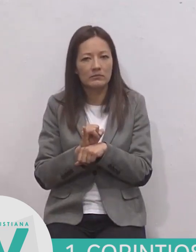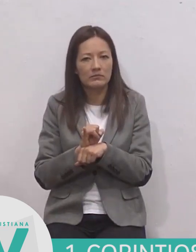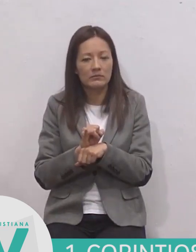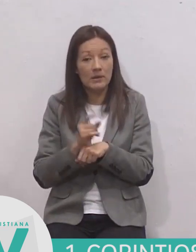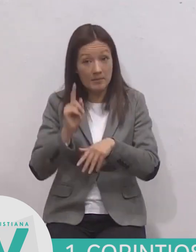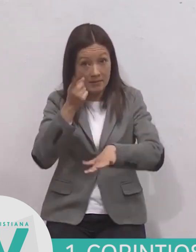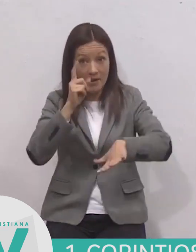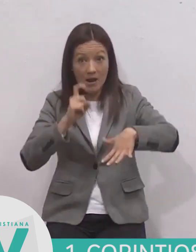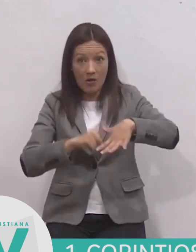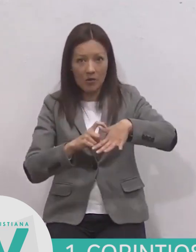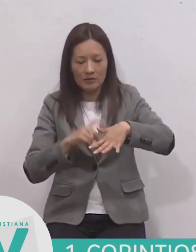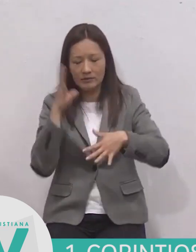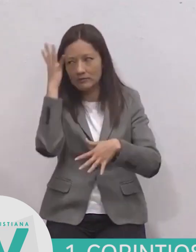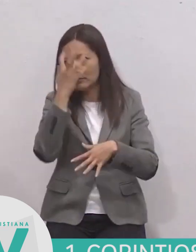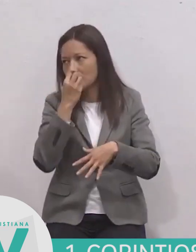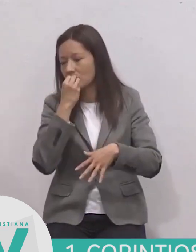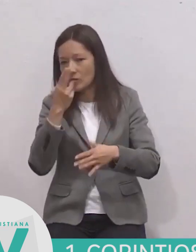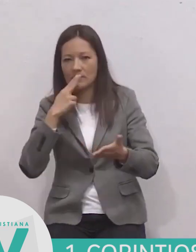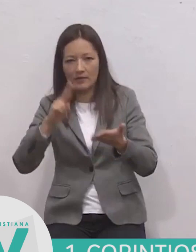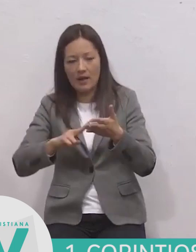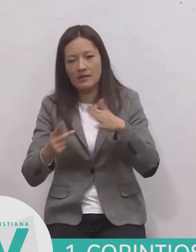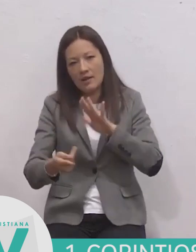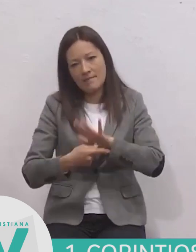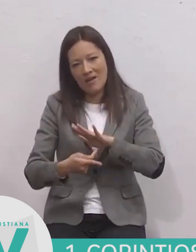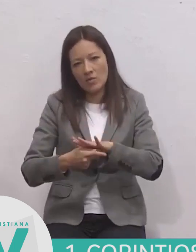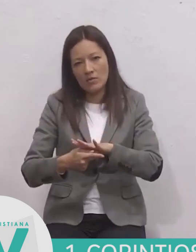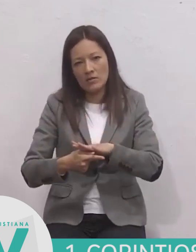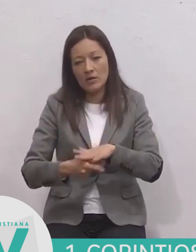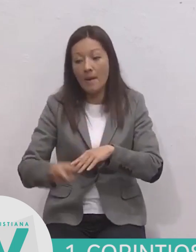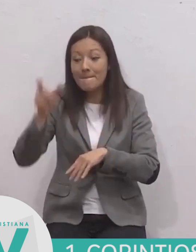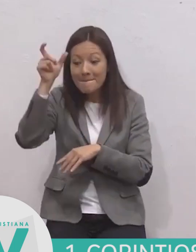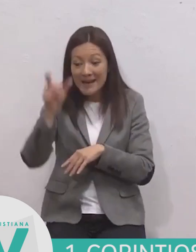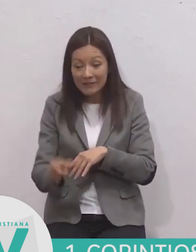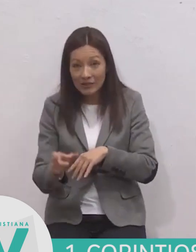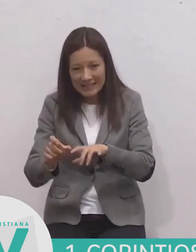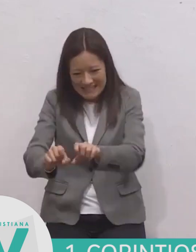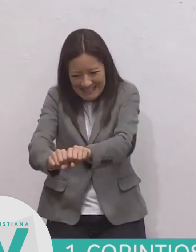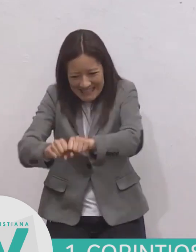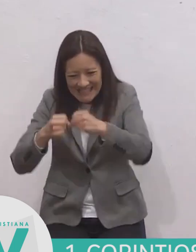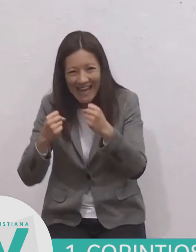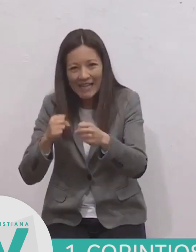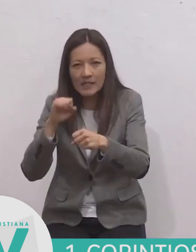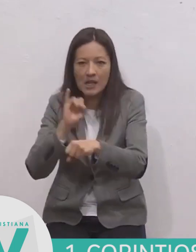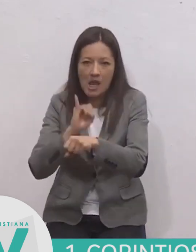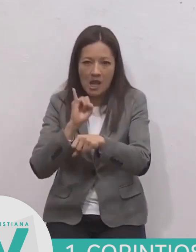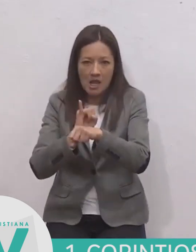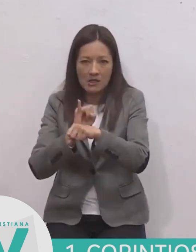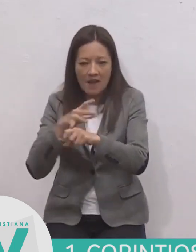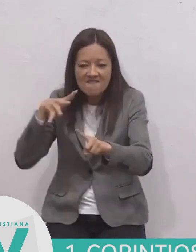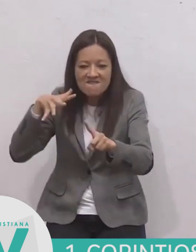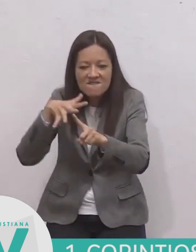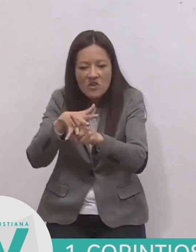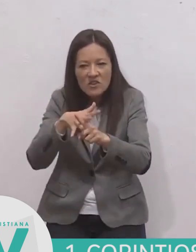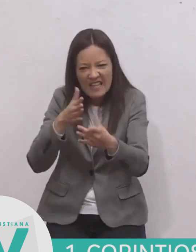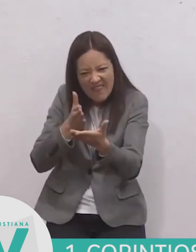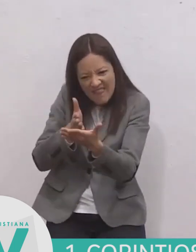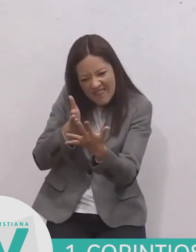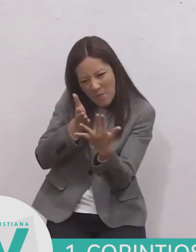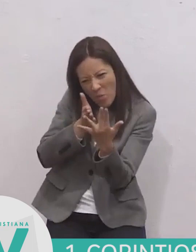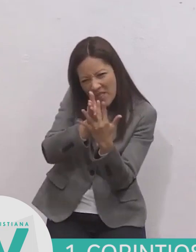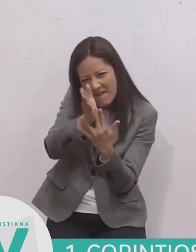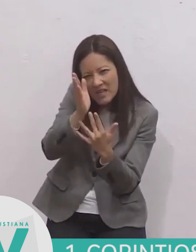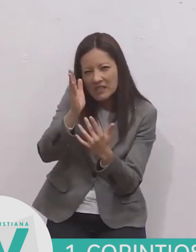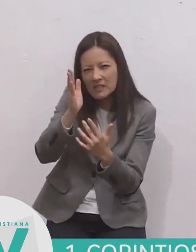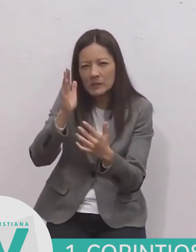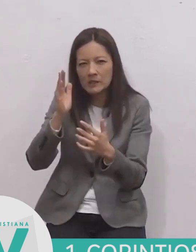1 Corintios es una maravilla, carta de Pablo. El que destruya la iglesia, el que cause división, el que dañe la iglesia, el que se